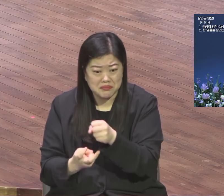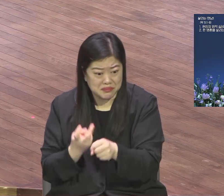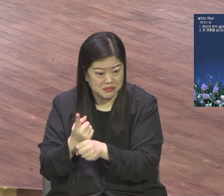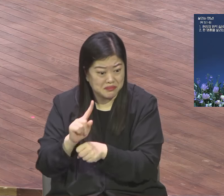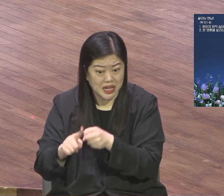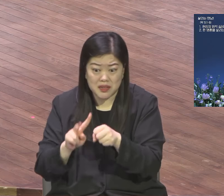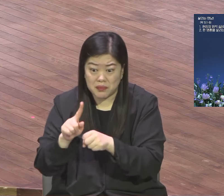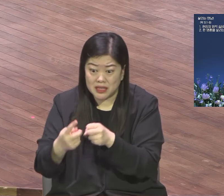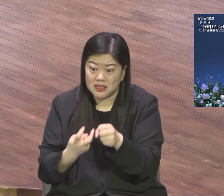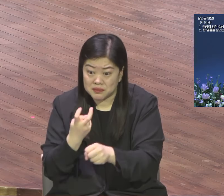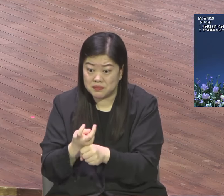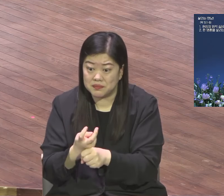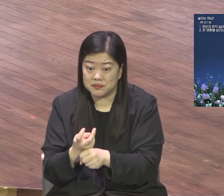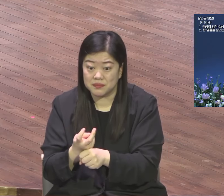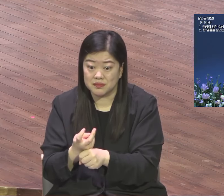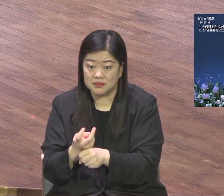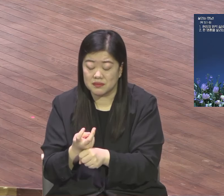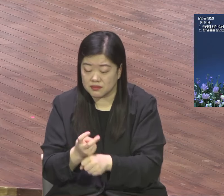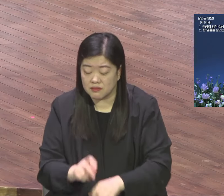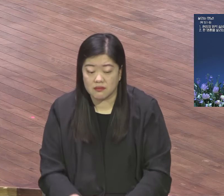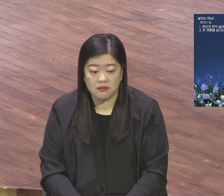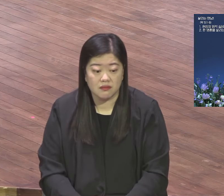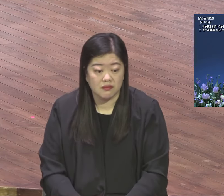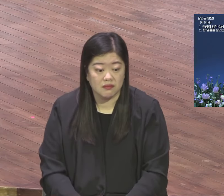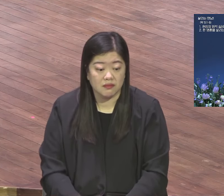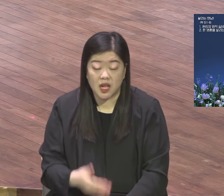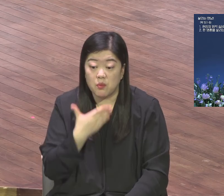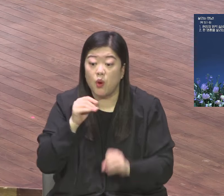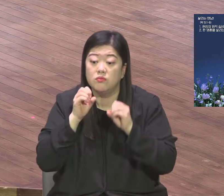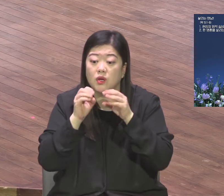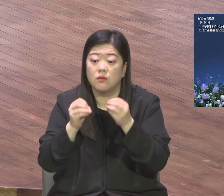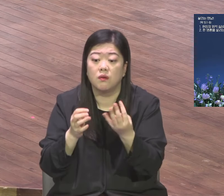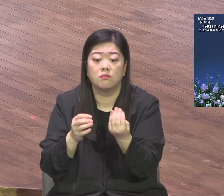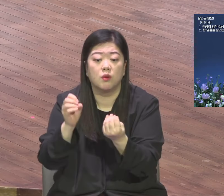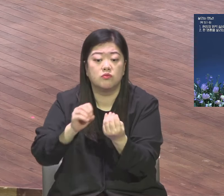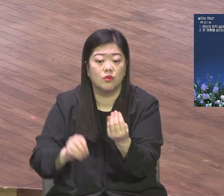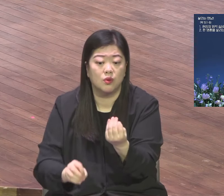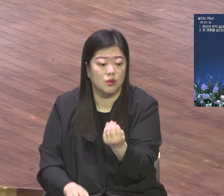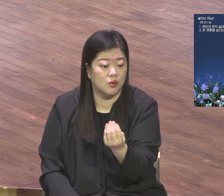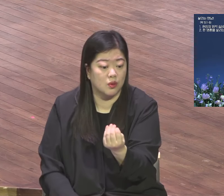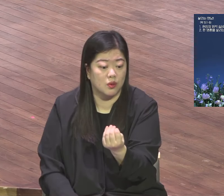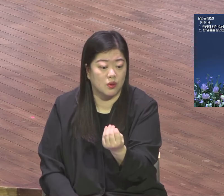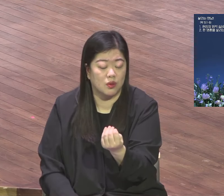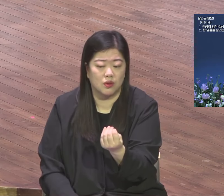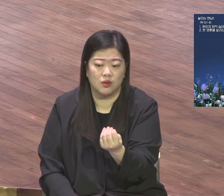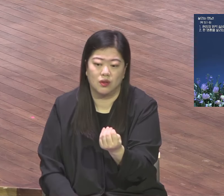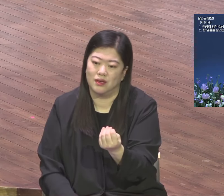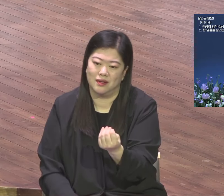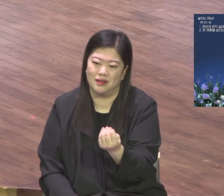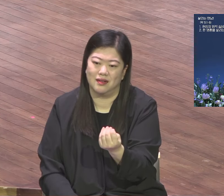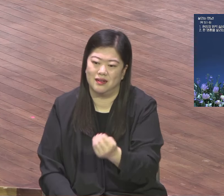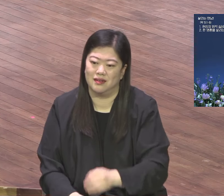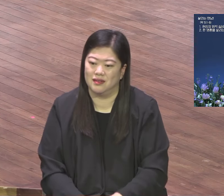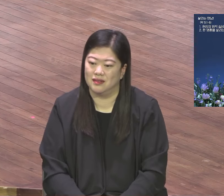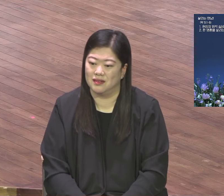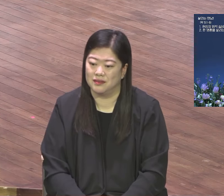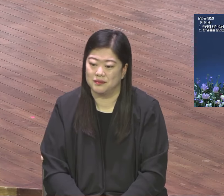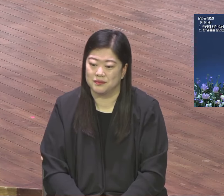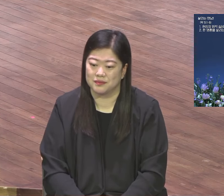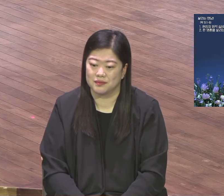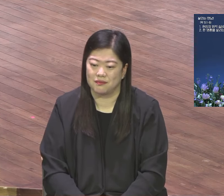성교입니다. 복음이 전가 안 되는데 예수 위에는 구원이 없는데 착한 일 했다고? 아 그때는 뭐 하나님이